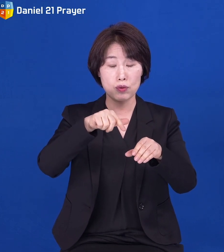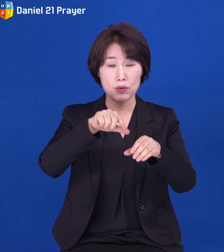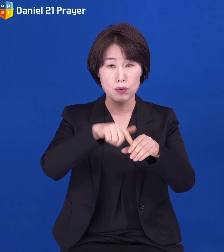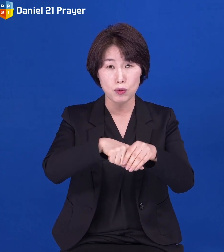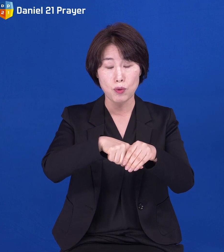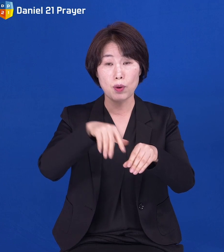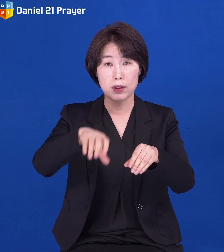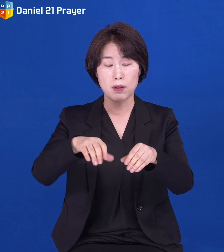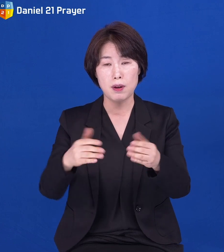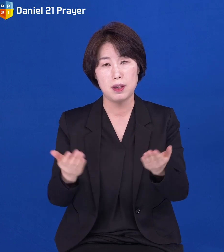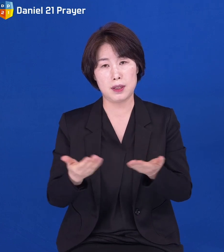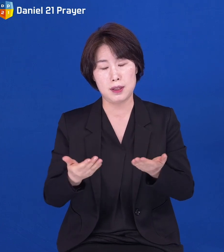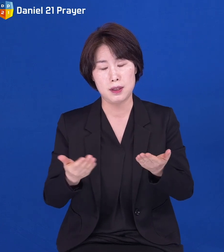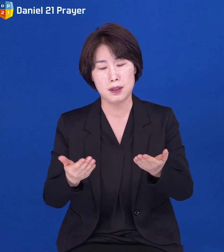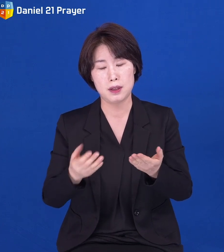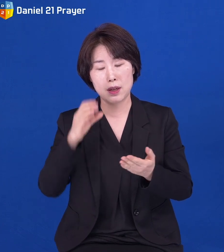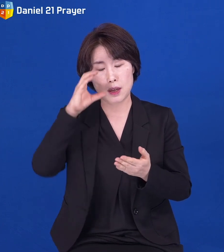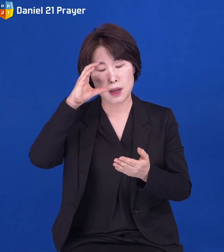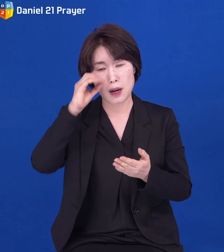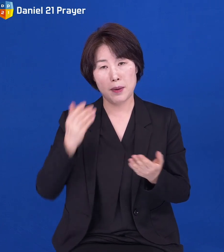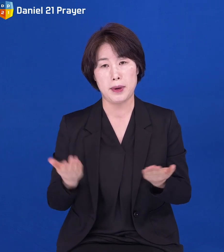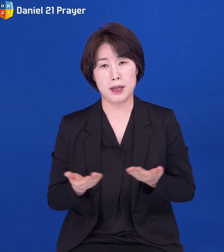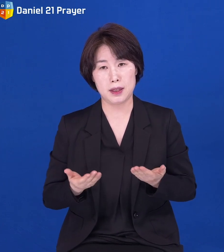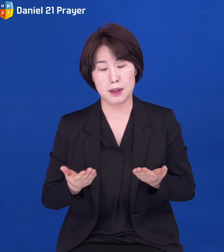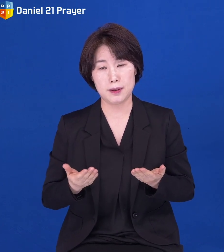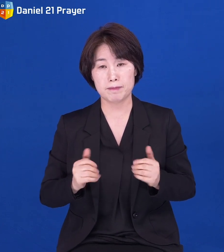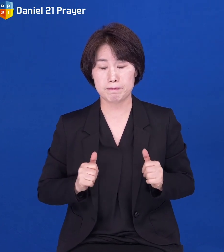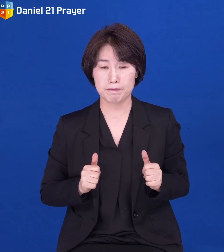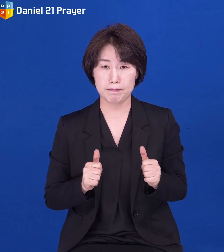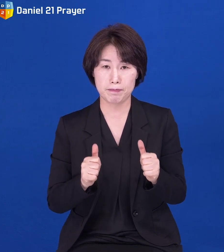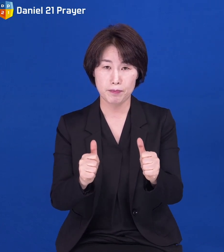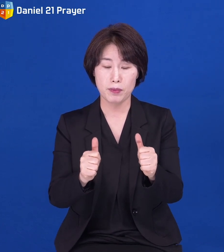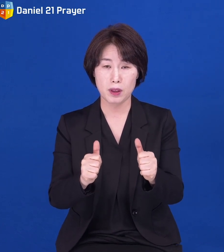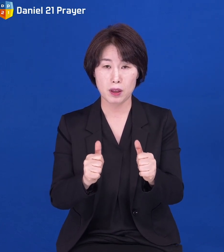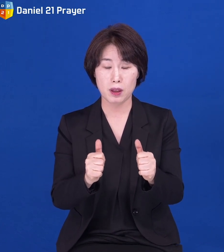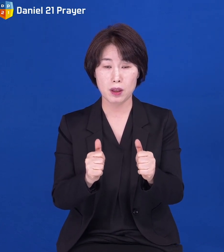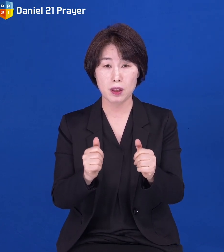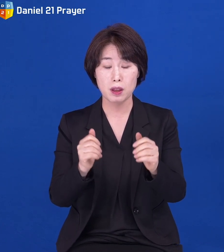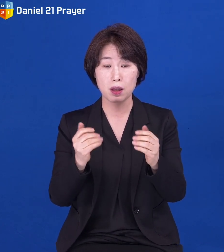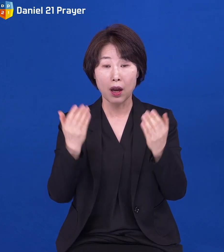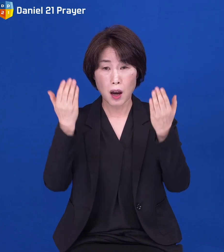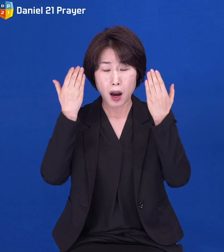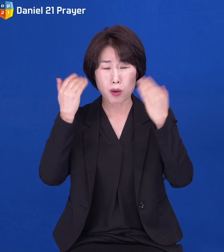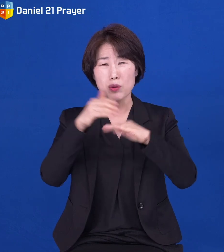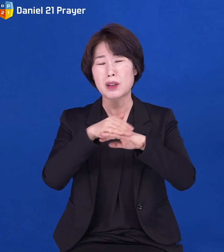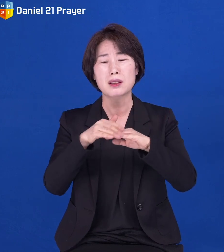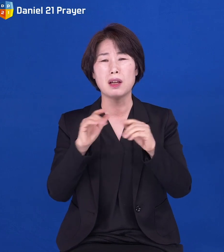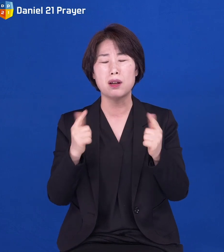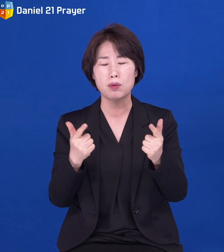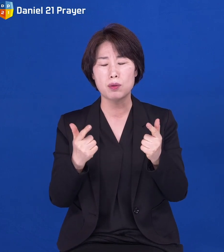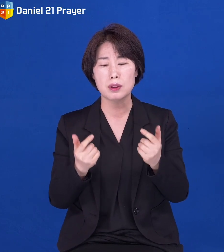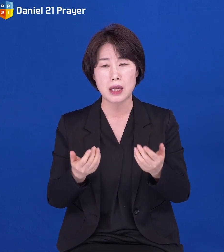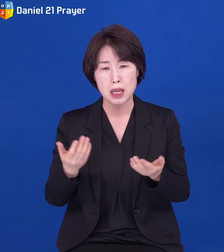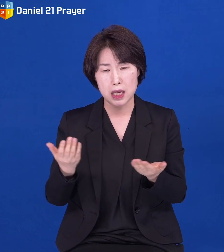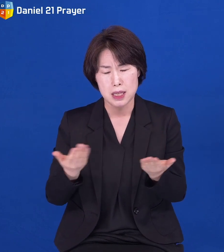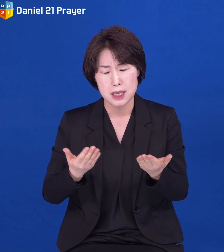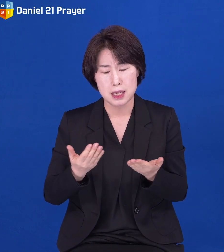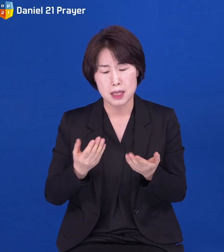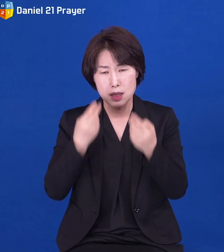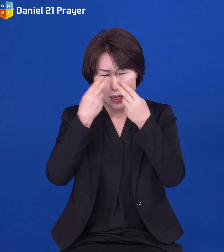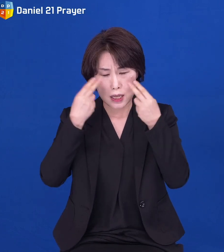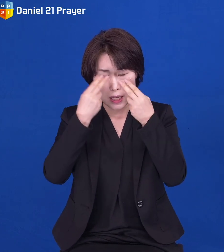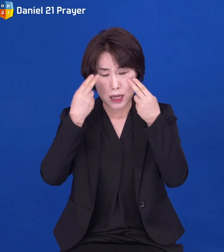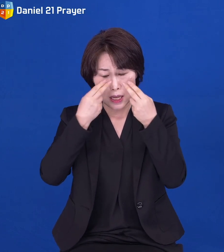때 정말 안 한 알바가 없어요. 정말. 그러니까 학교랑도 정말 멀어지고 미친 듯이 되는 대로 막